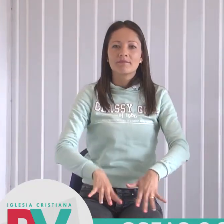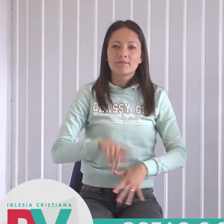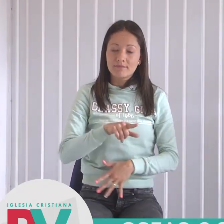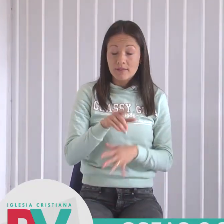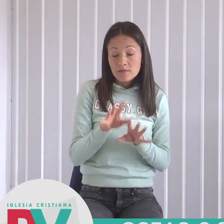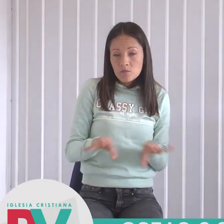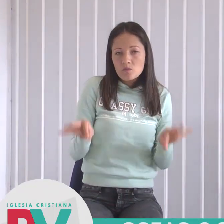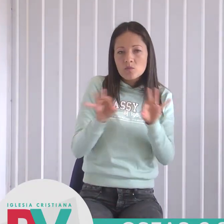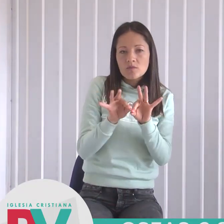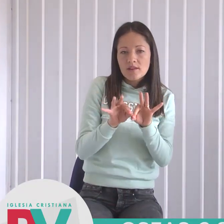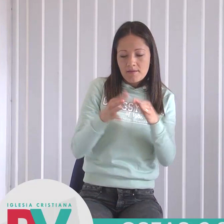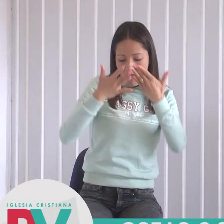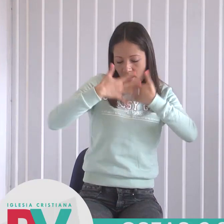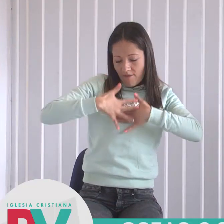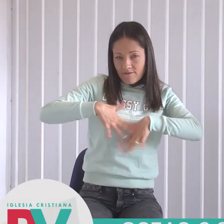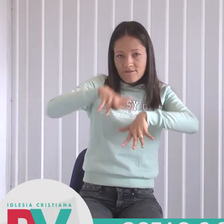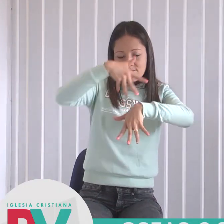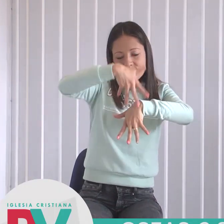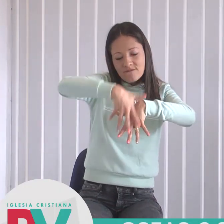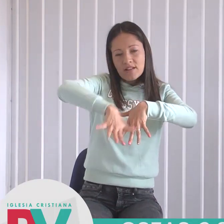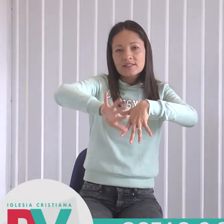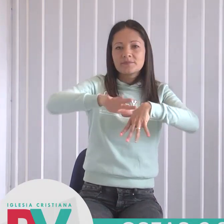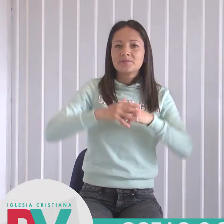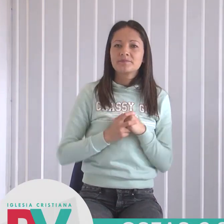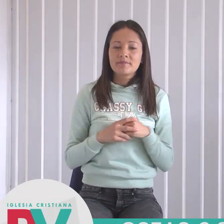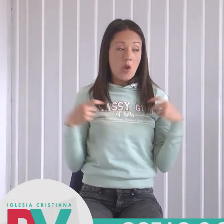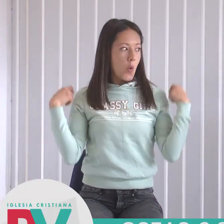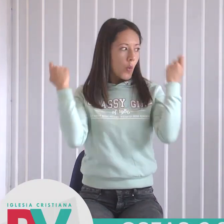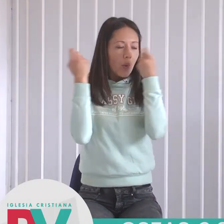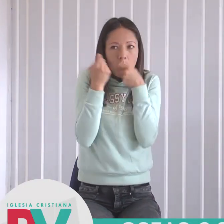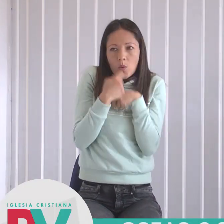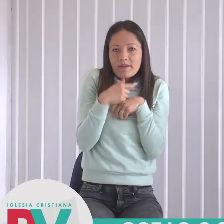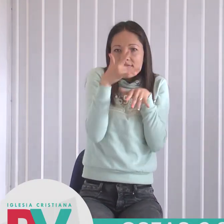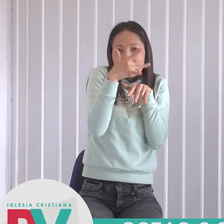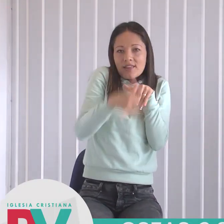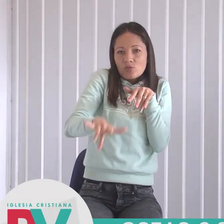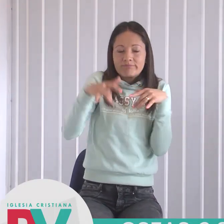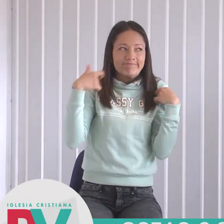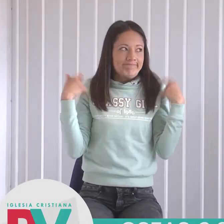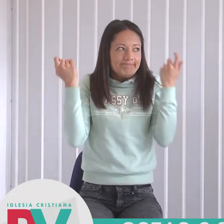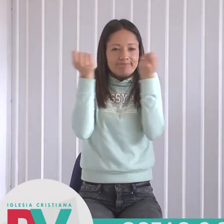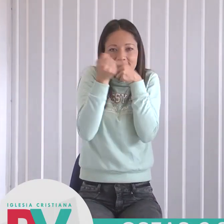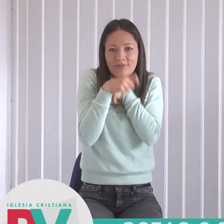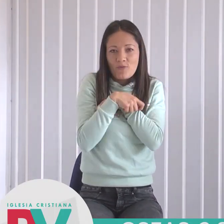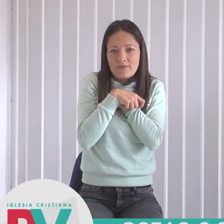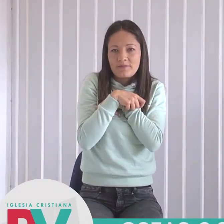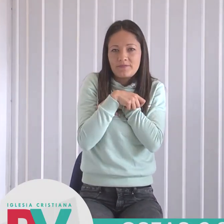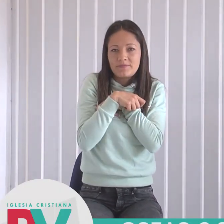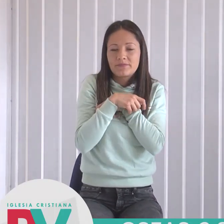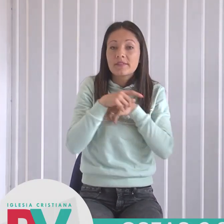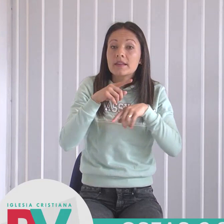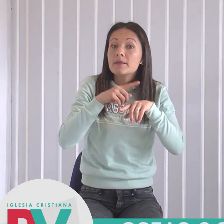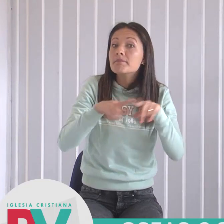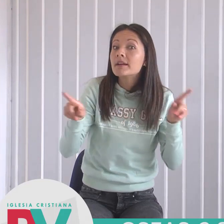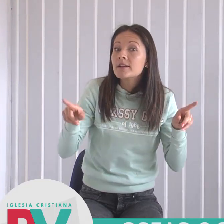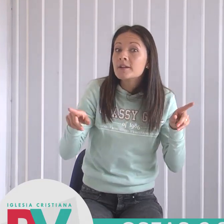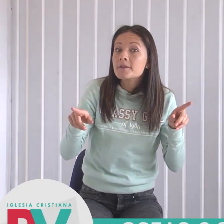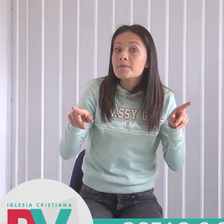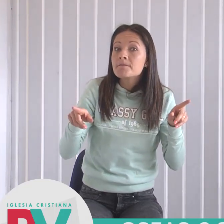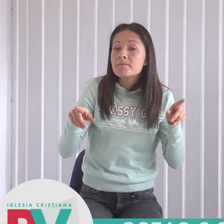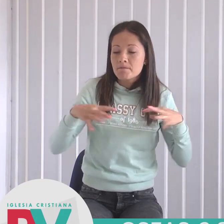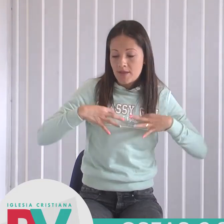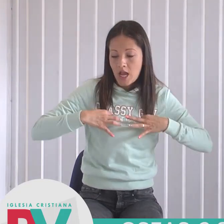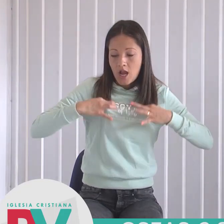día. Para vestirse, para cubrirse ¿qué? La desnudez. El principio básico